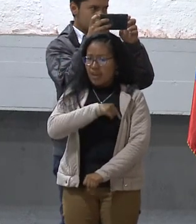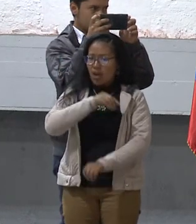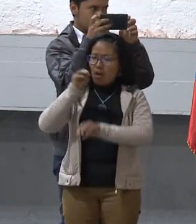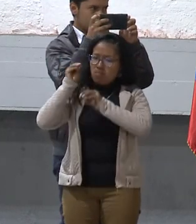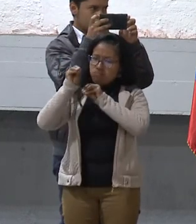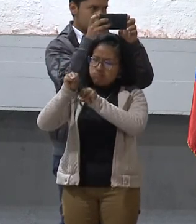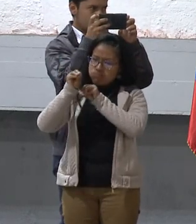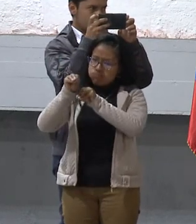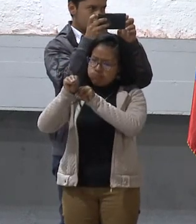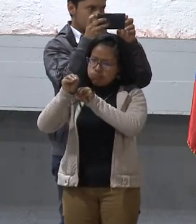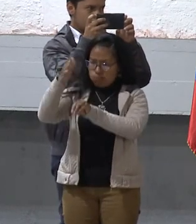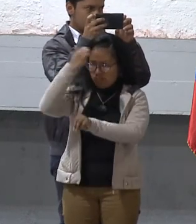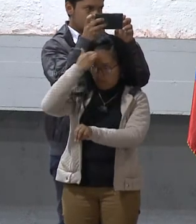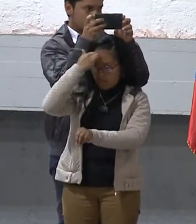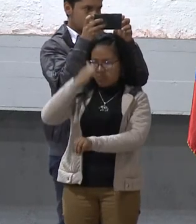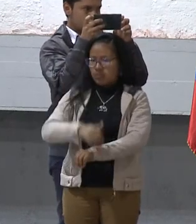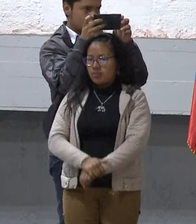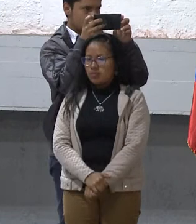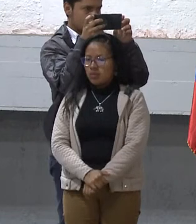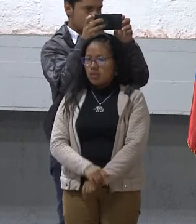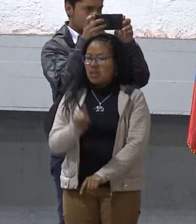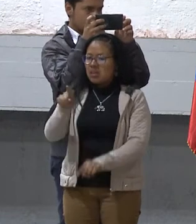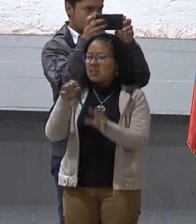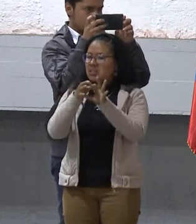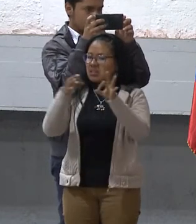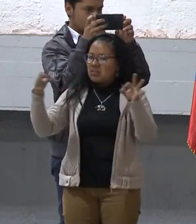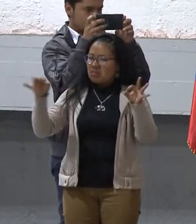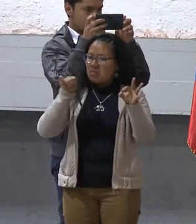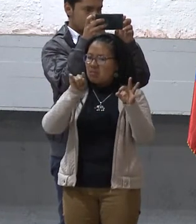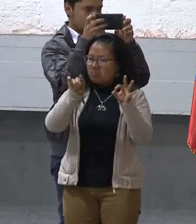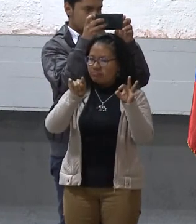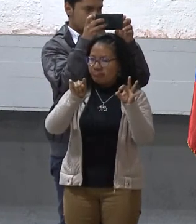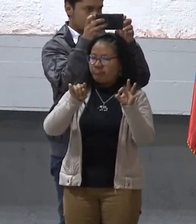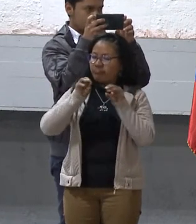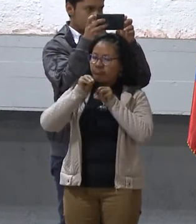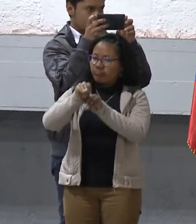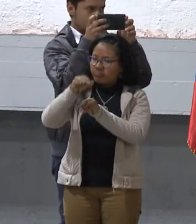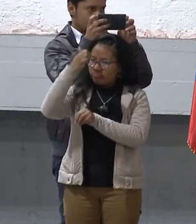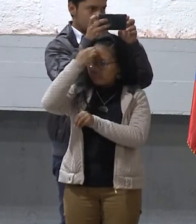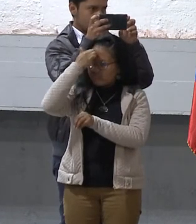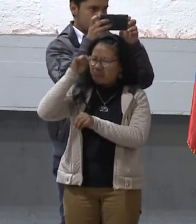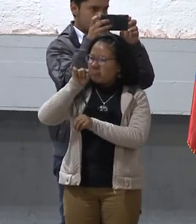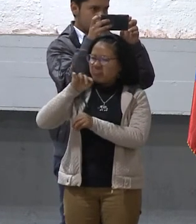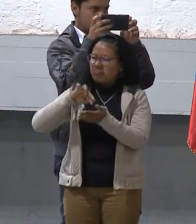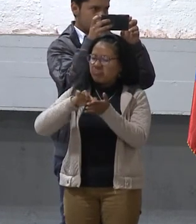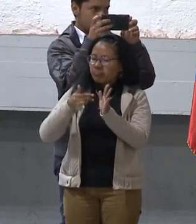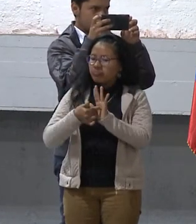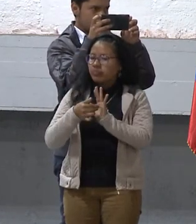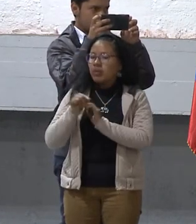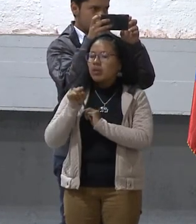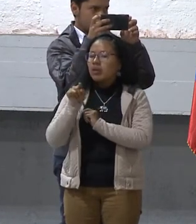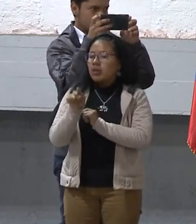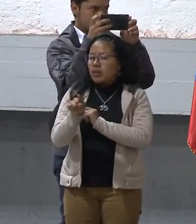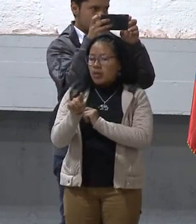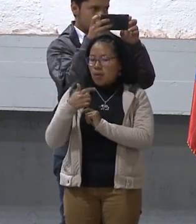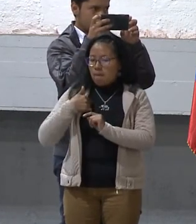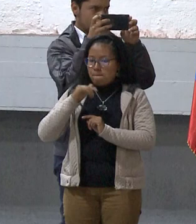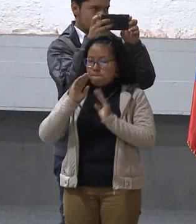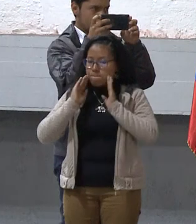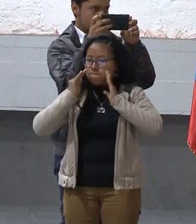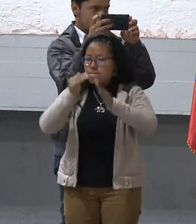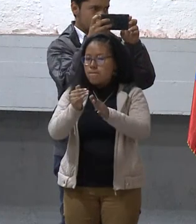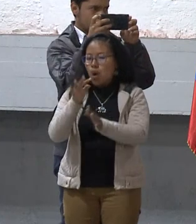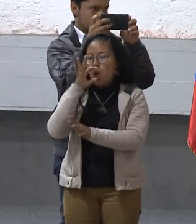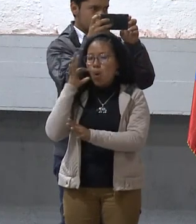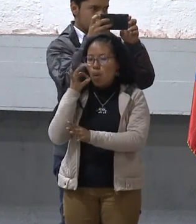formadores y ese lema recuerda la famosa sentencia de que la forma hacia el hombre por